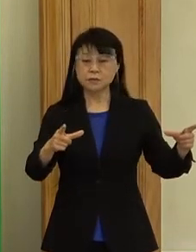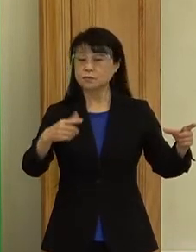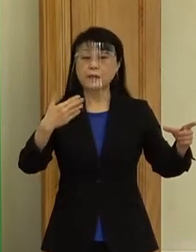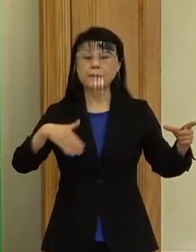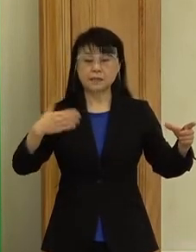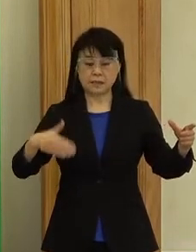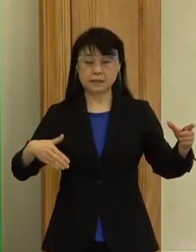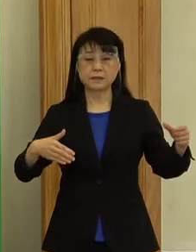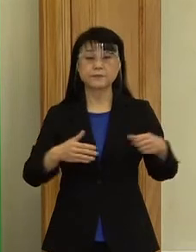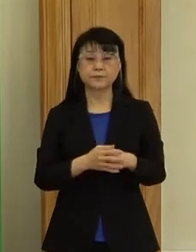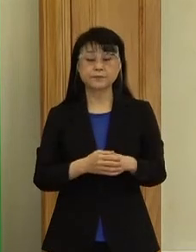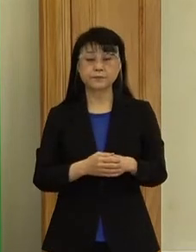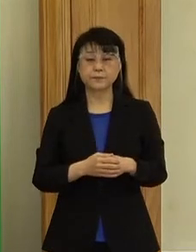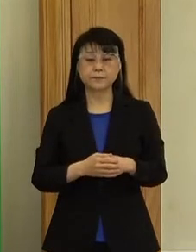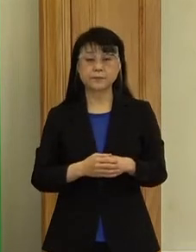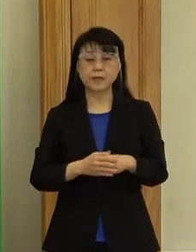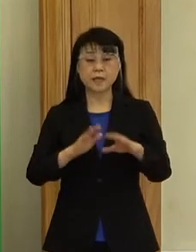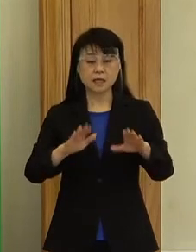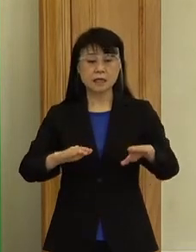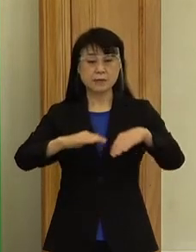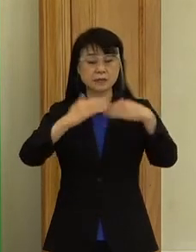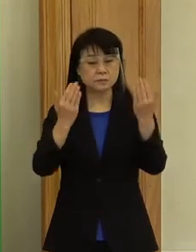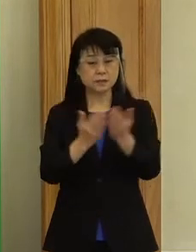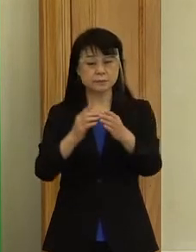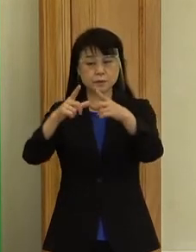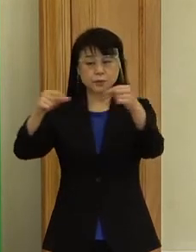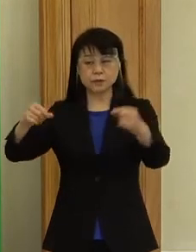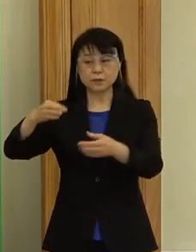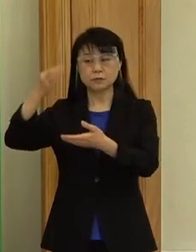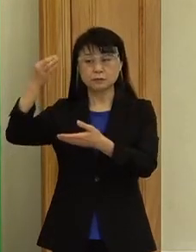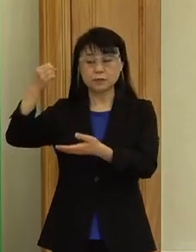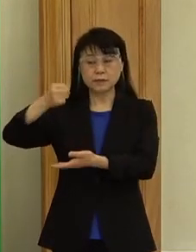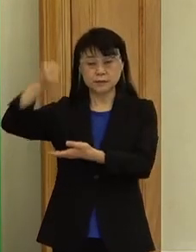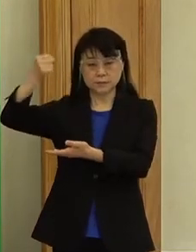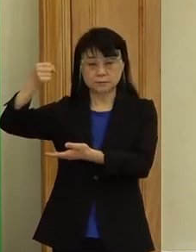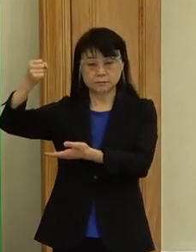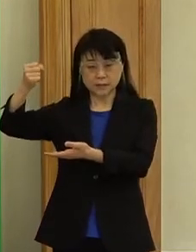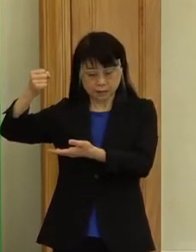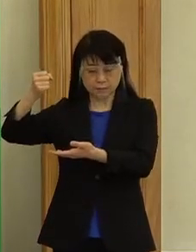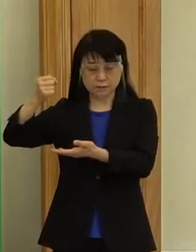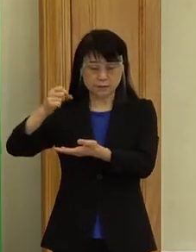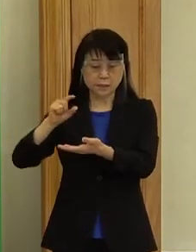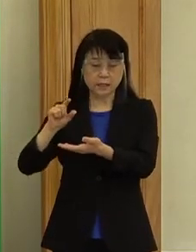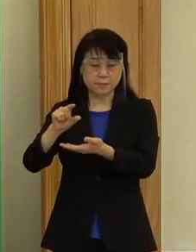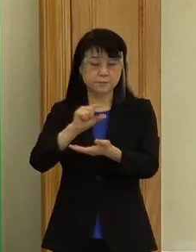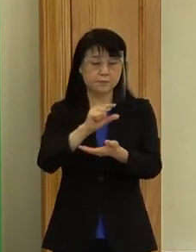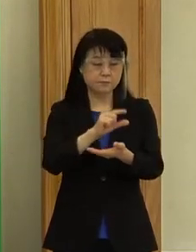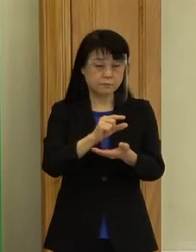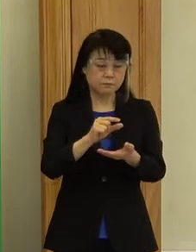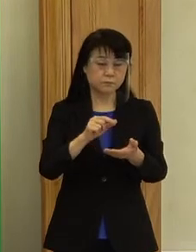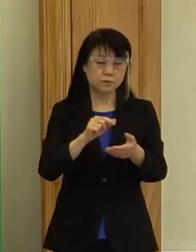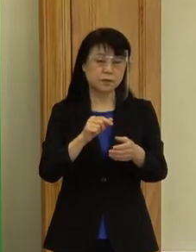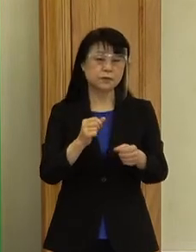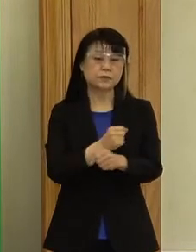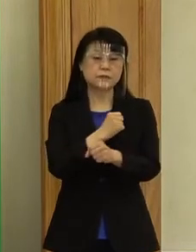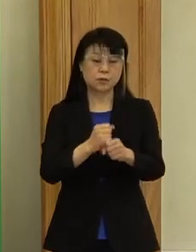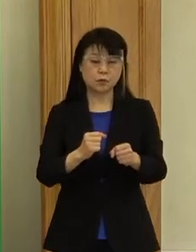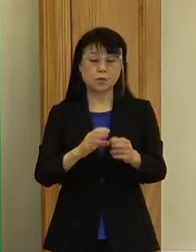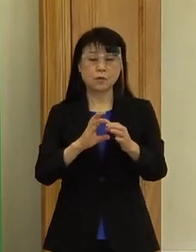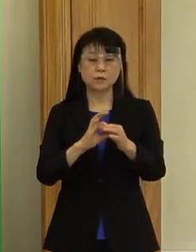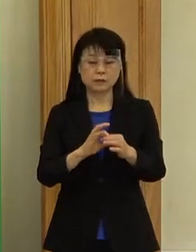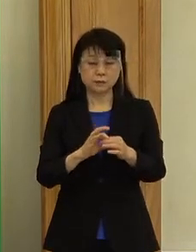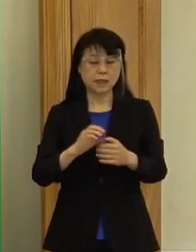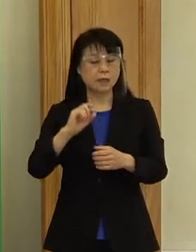はやはり全て今国費で賄われている事業ですので、それはやはり難しいのかなというふうに考えております。